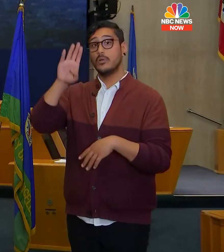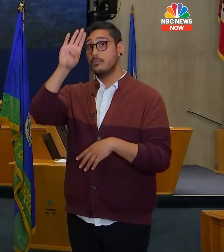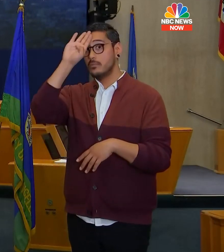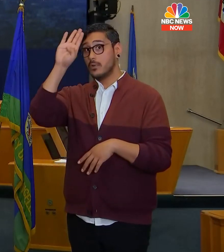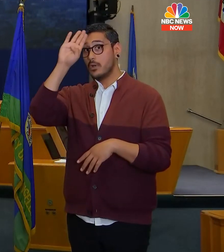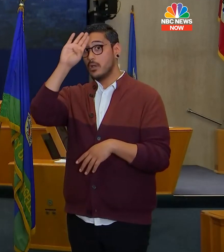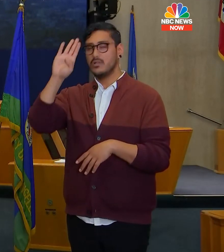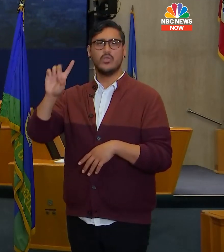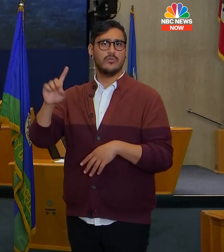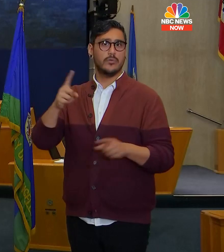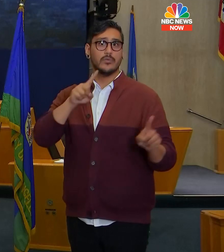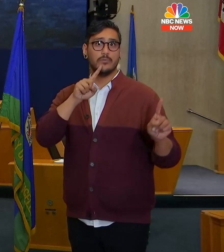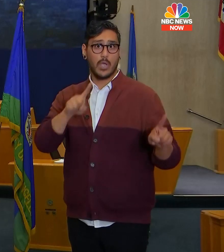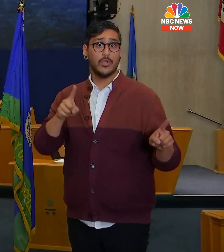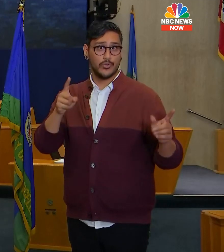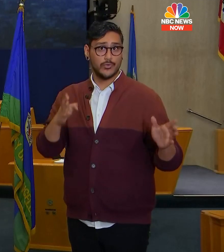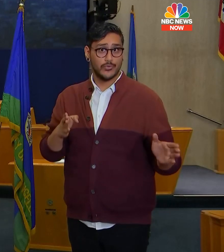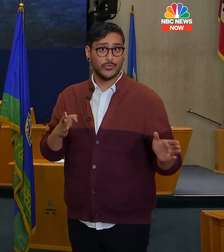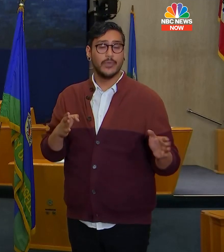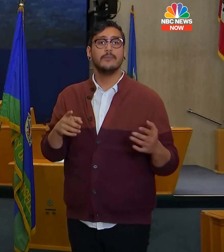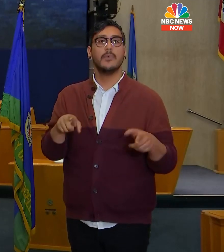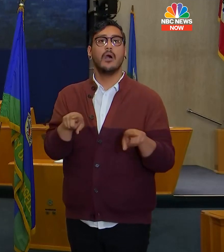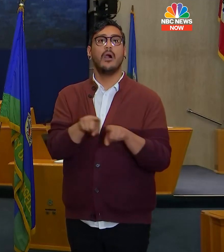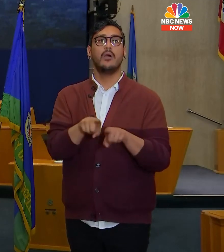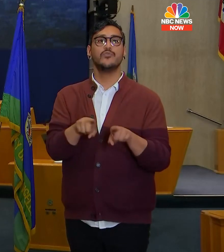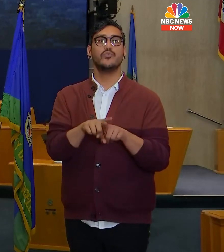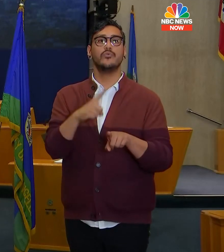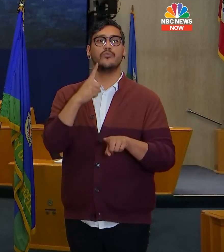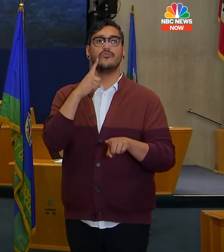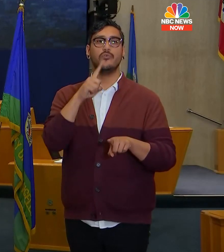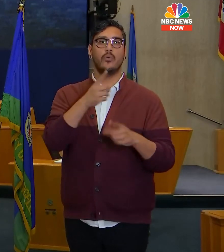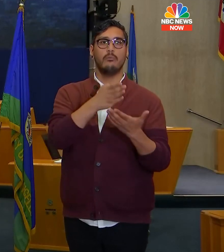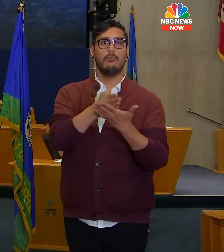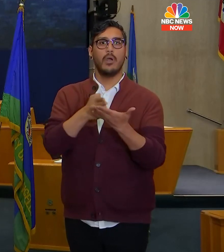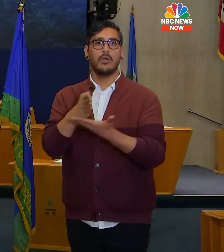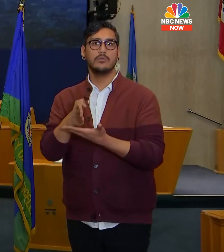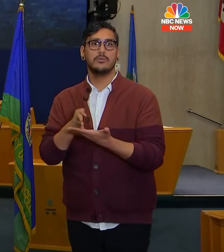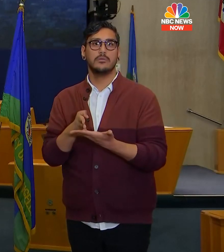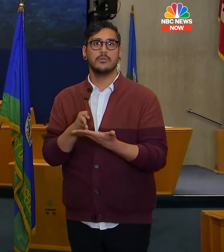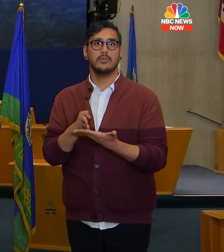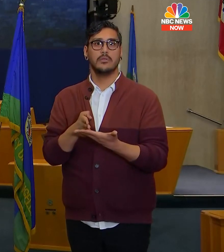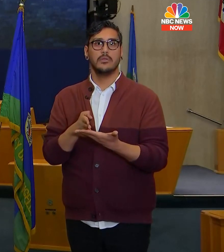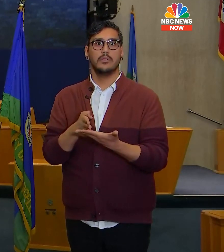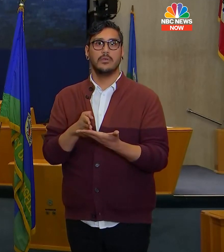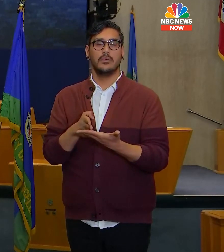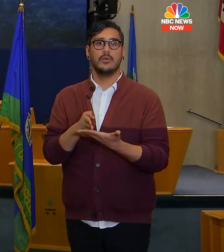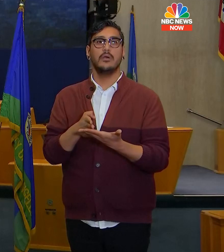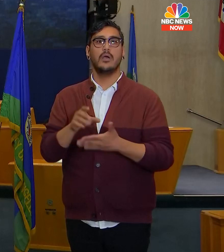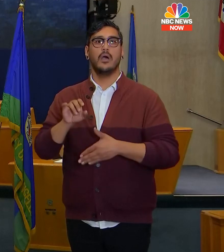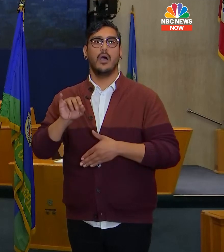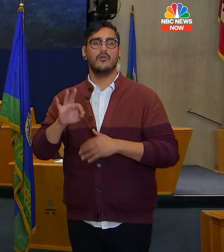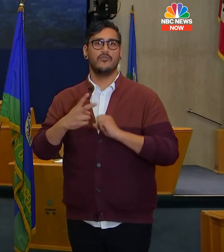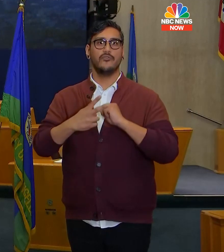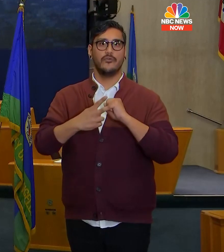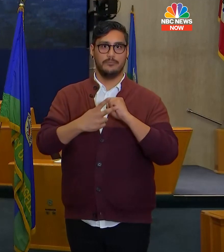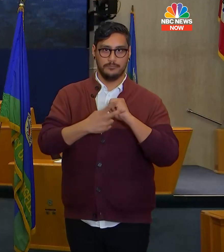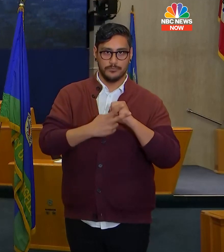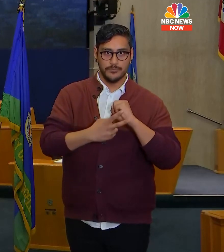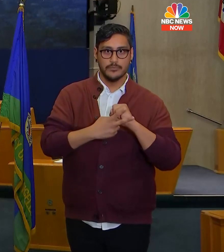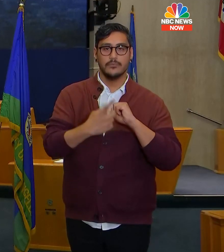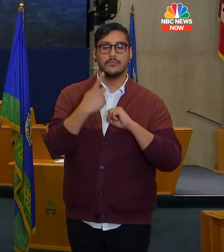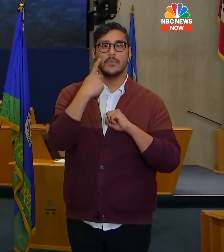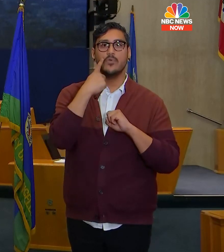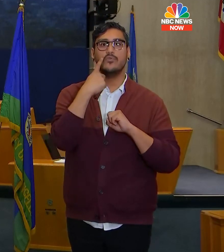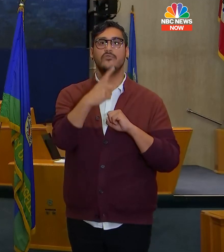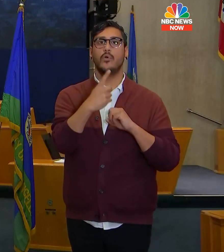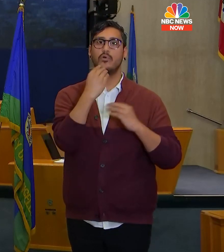que primeros responden a la calle, también están los elementos de de almacenes